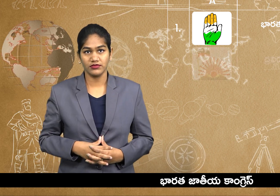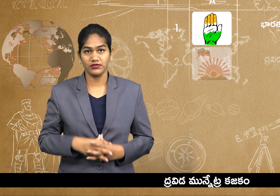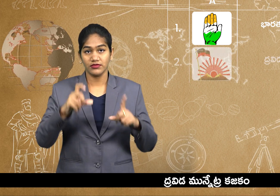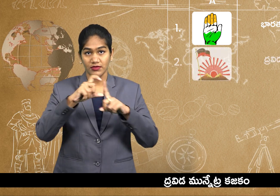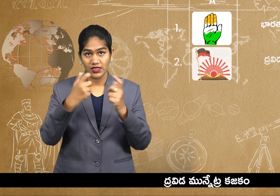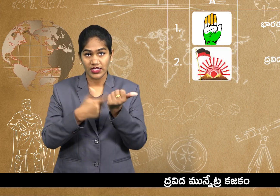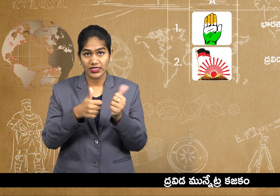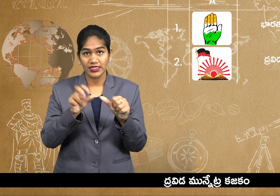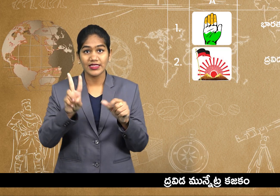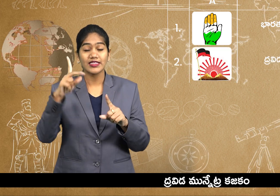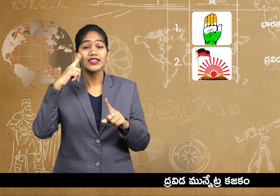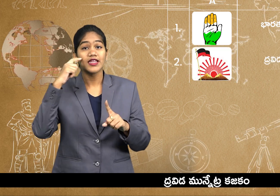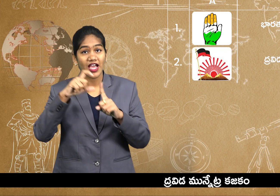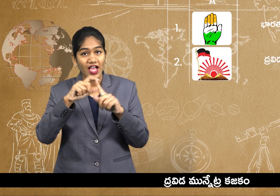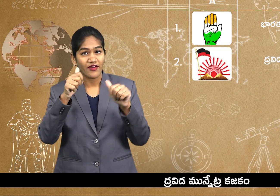ద్రవిడ మున్నేట్రు కజగం,